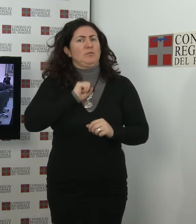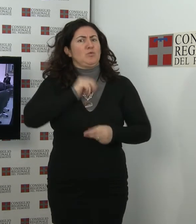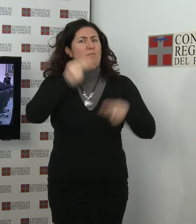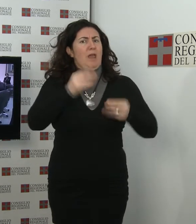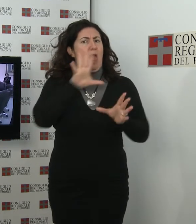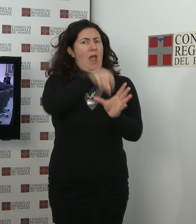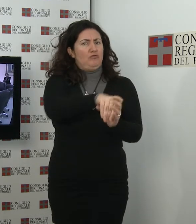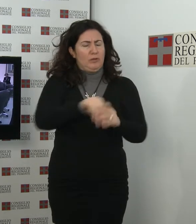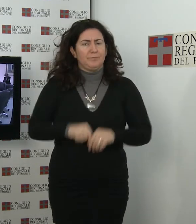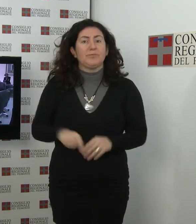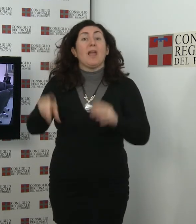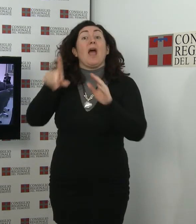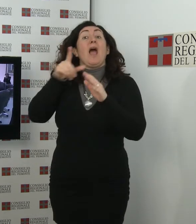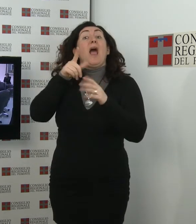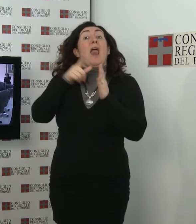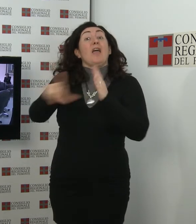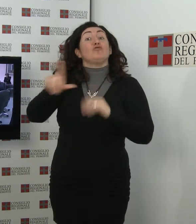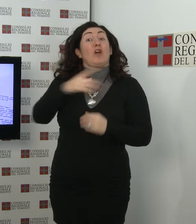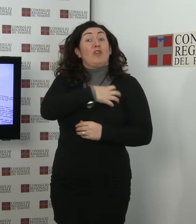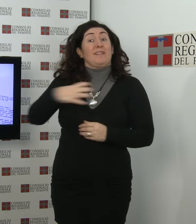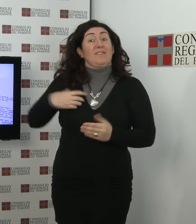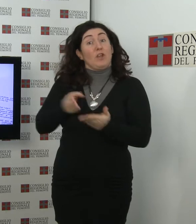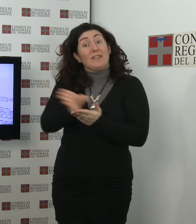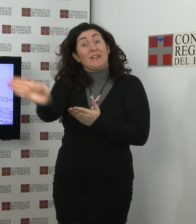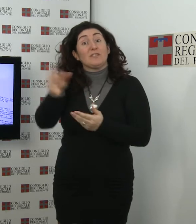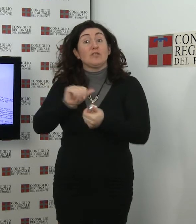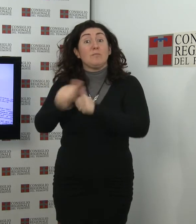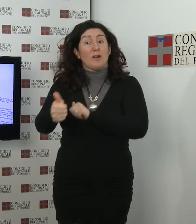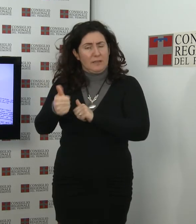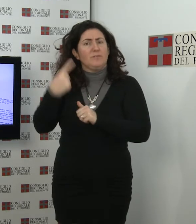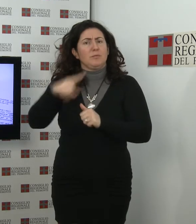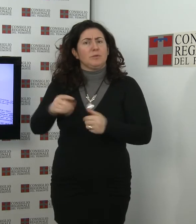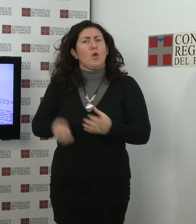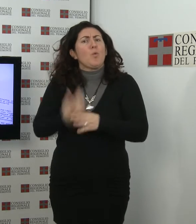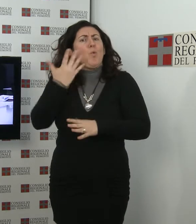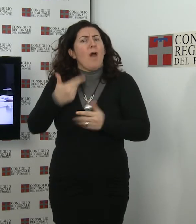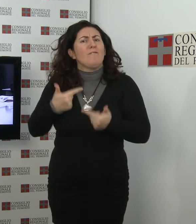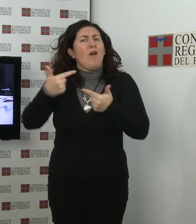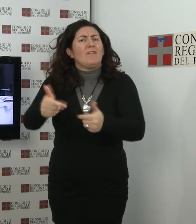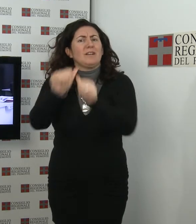a indirizzo sportivo è la novità prevista dal piano dell'offerta formativa delle scuole secondarie di secondo grado per l'anno scolastico